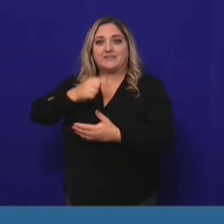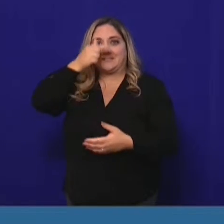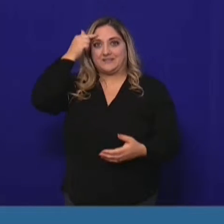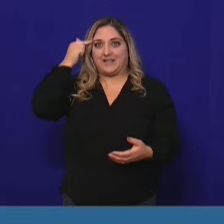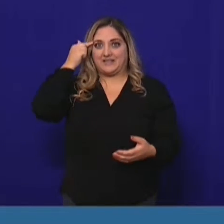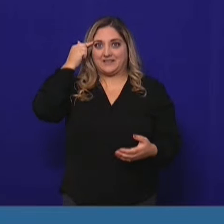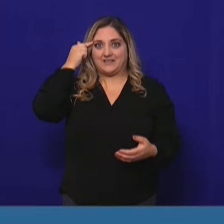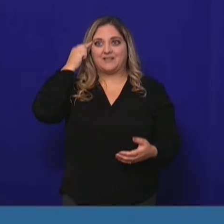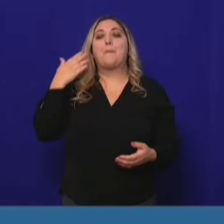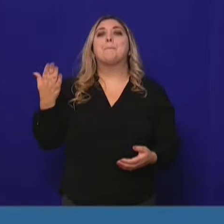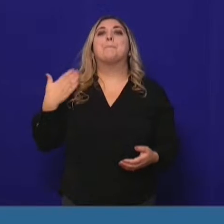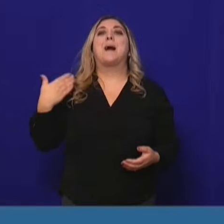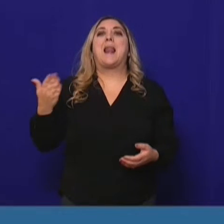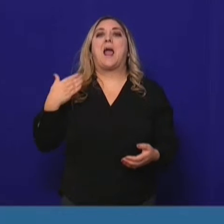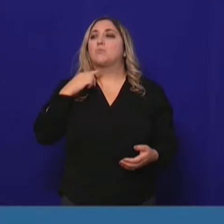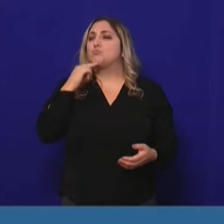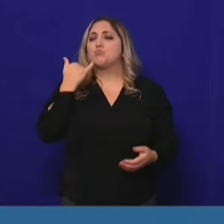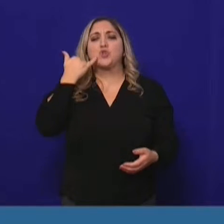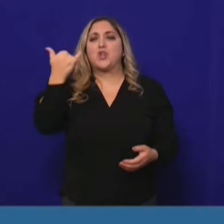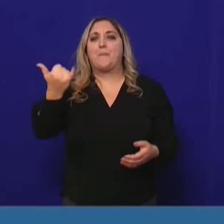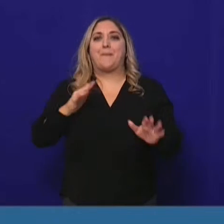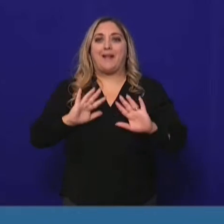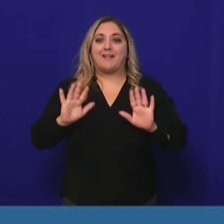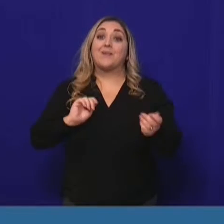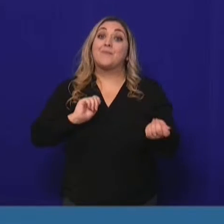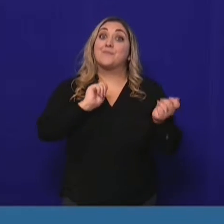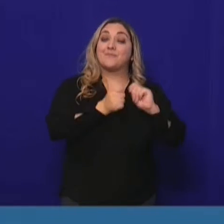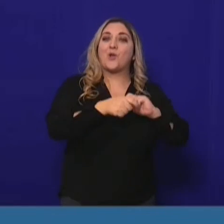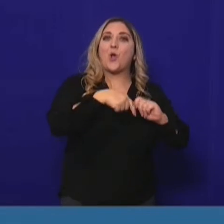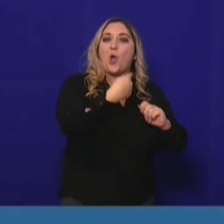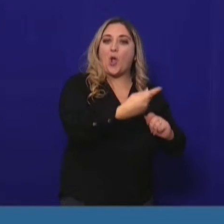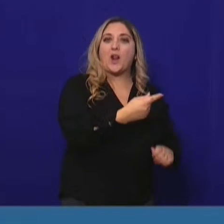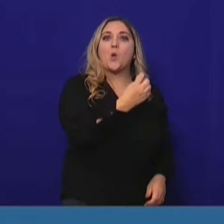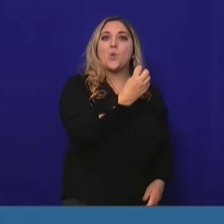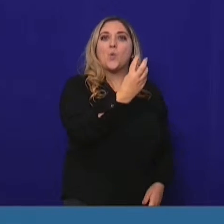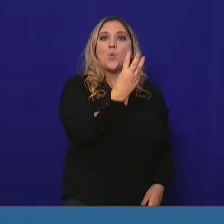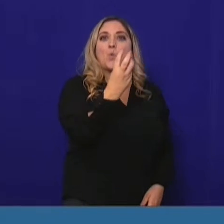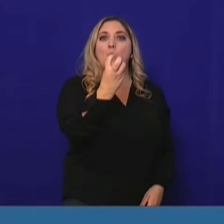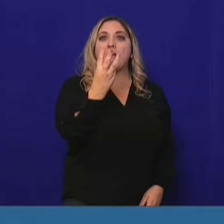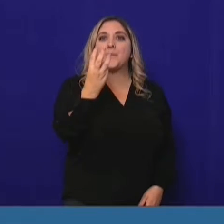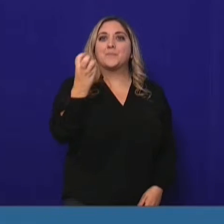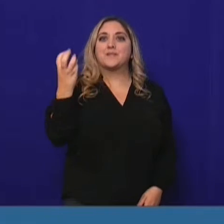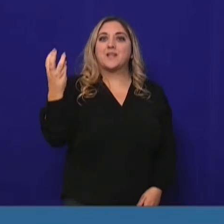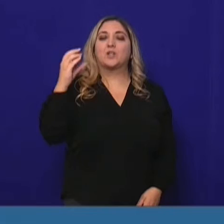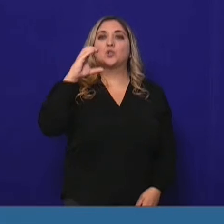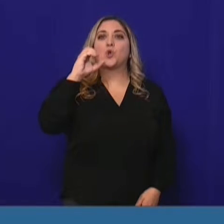ġifieri kif tagħmlu ir-request tal-iswab. Infatti, għandna website li jisimha